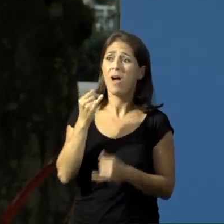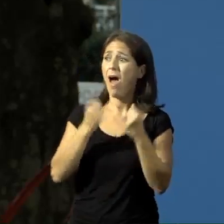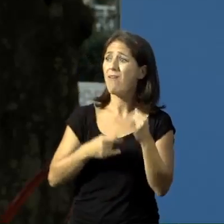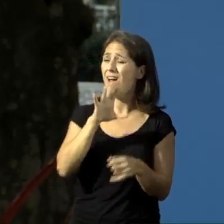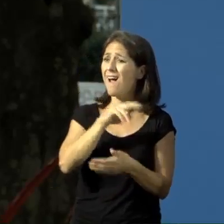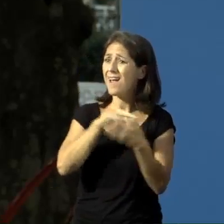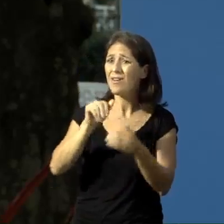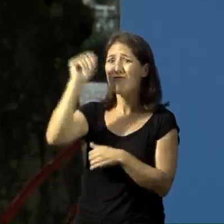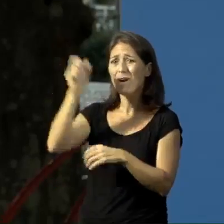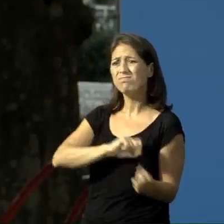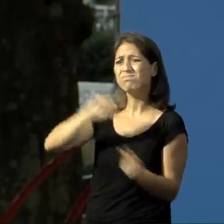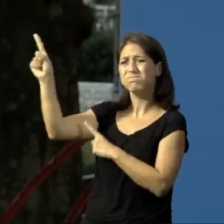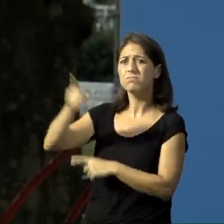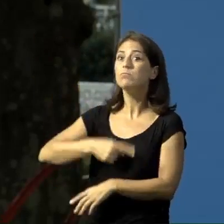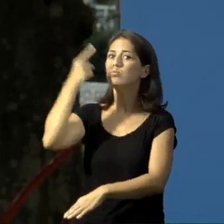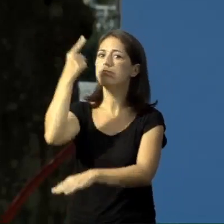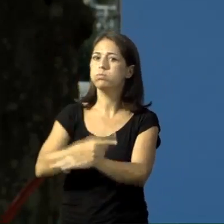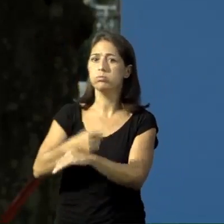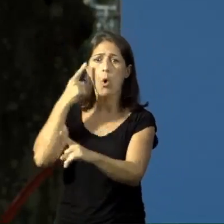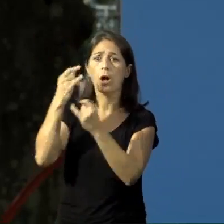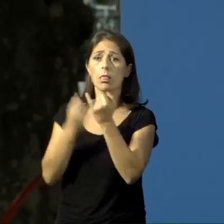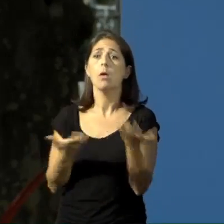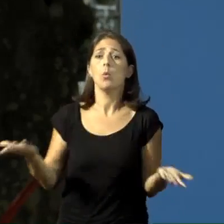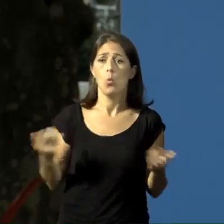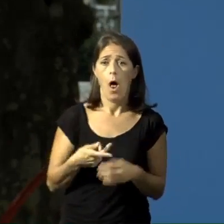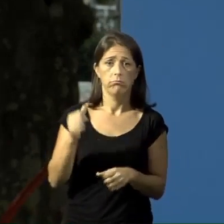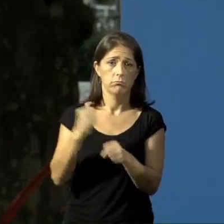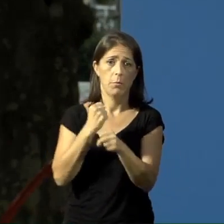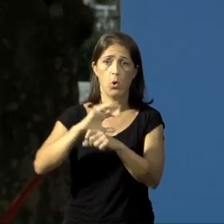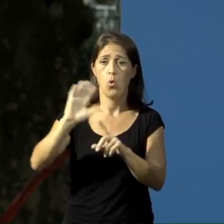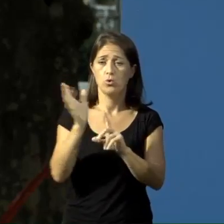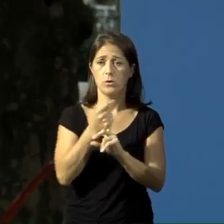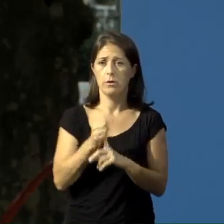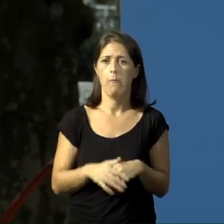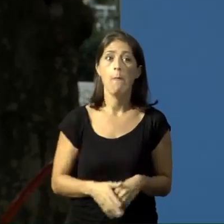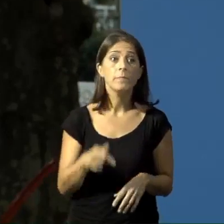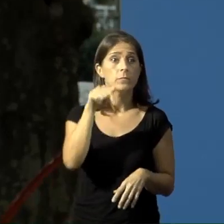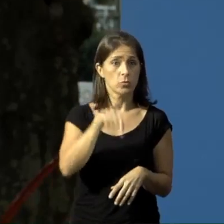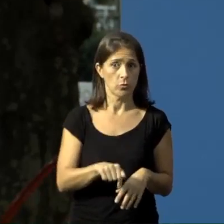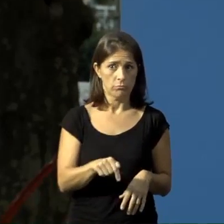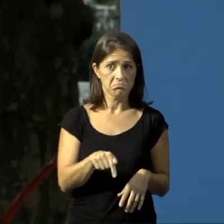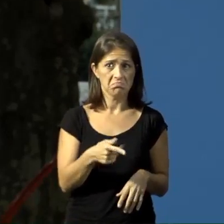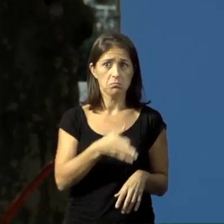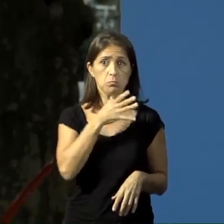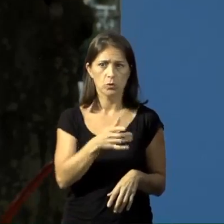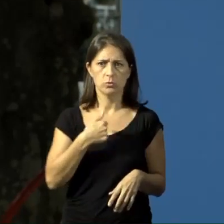de Galicia para conseguir un traballo. Tamén estou aquí porque son muller.